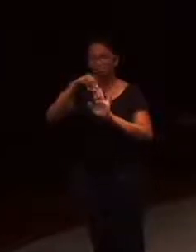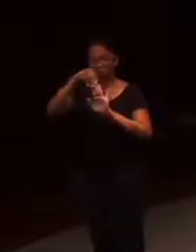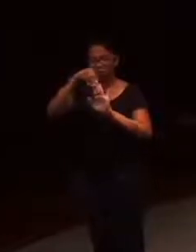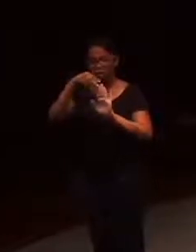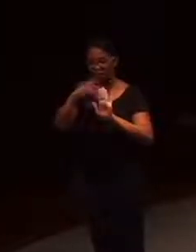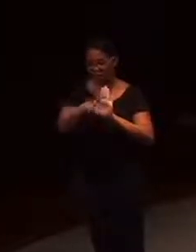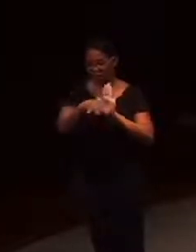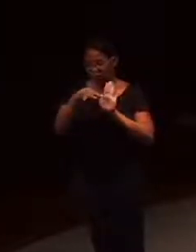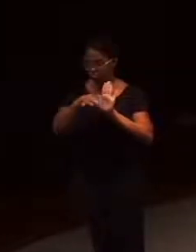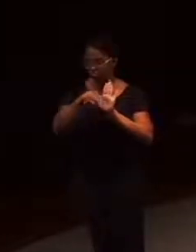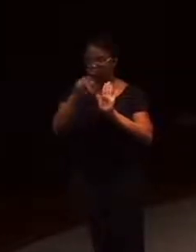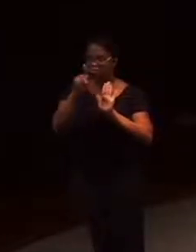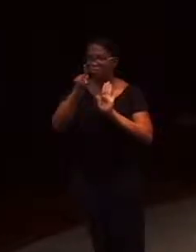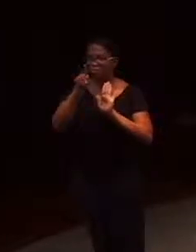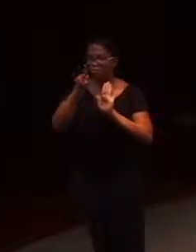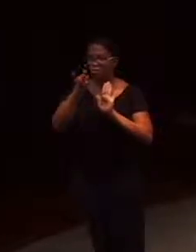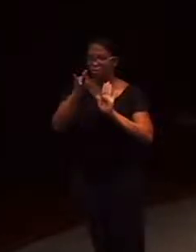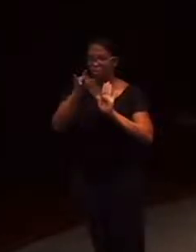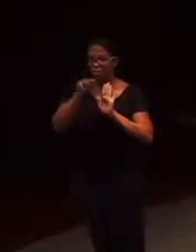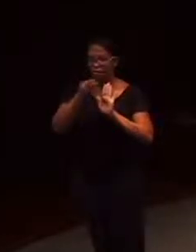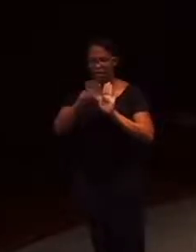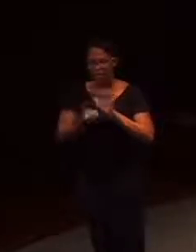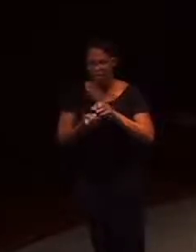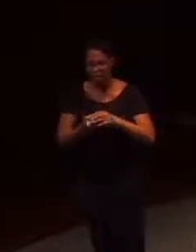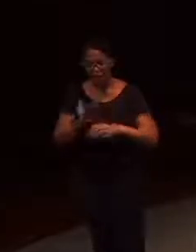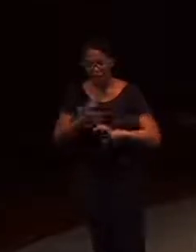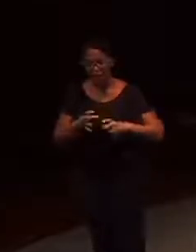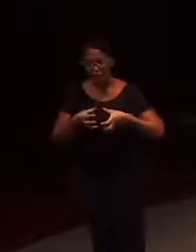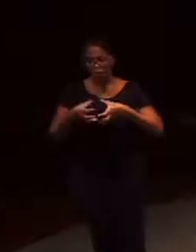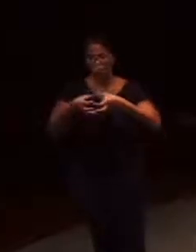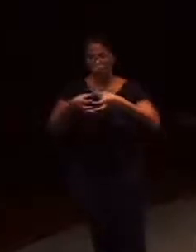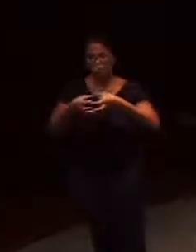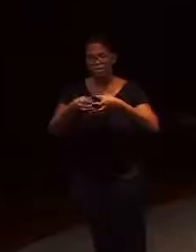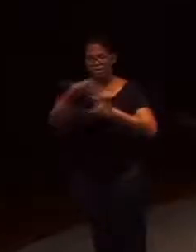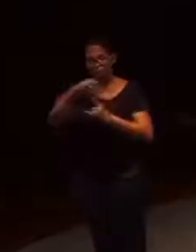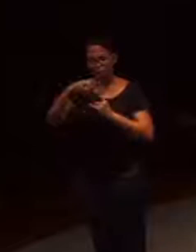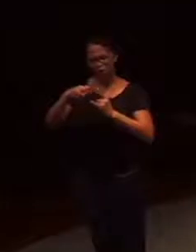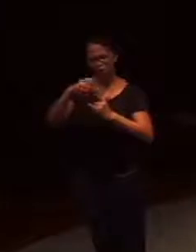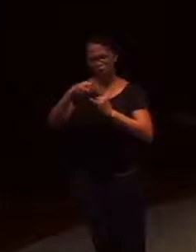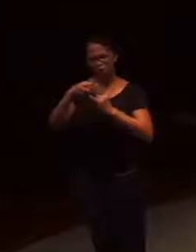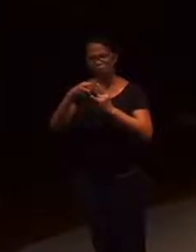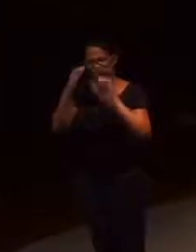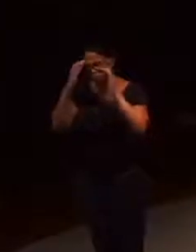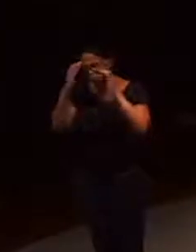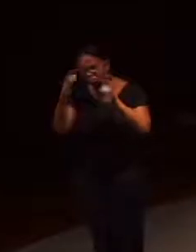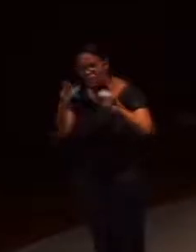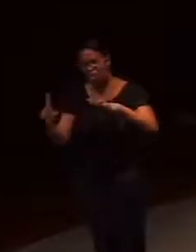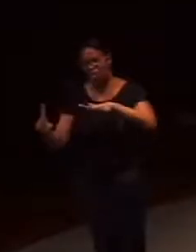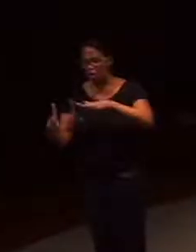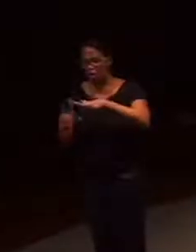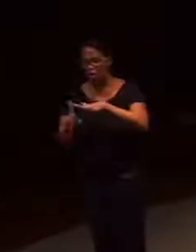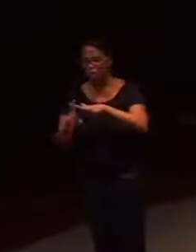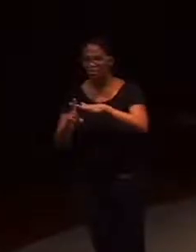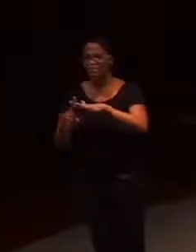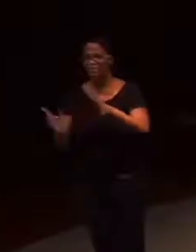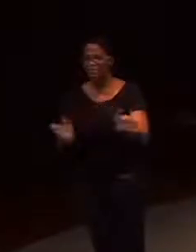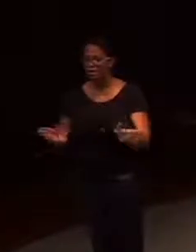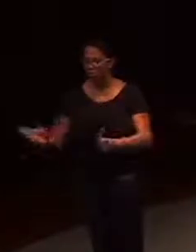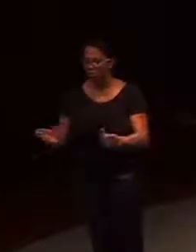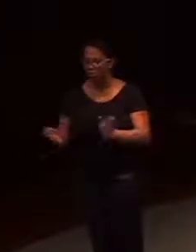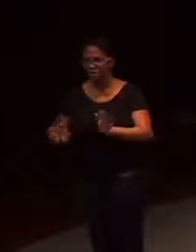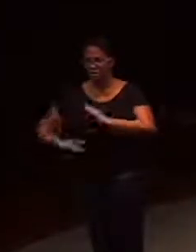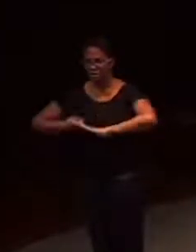portaria, que cria o Comitê Fiocruz pela Inclusão, Acessibilidade e Emancipação da Pessoa